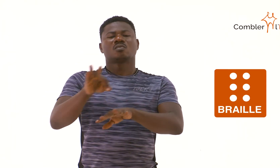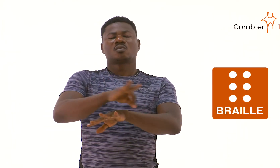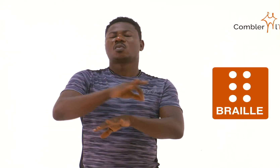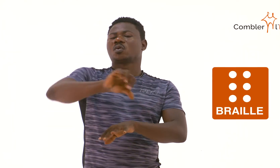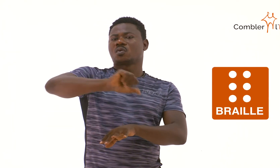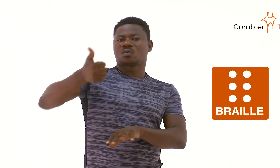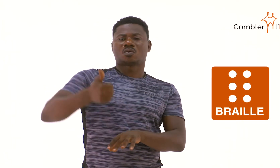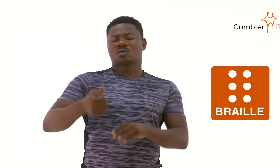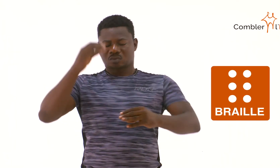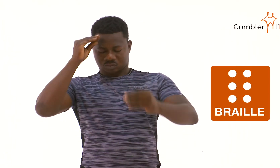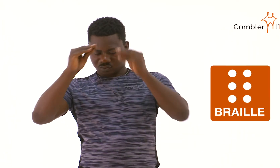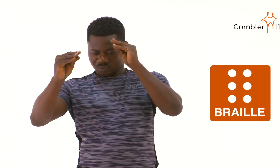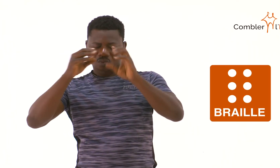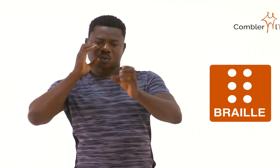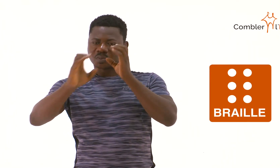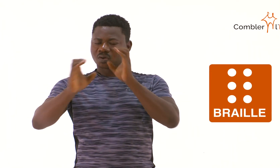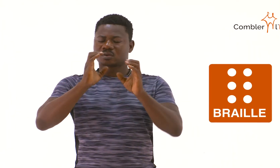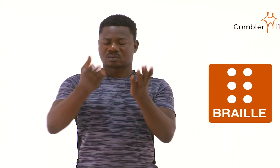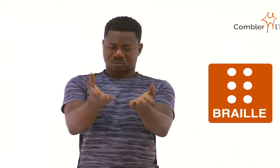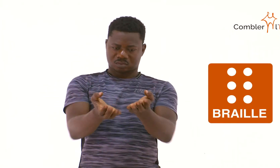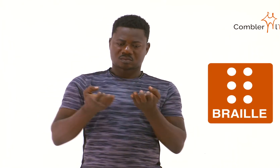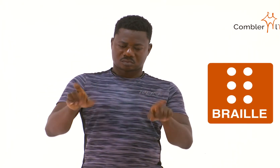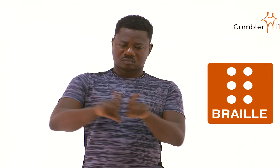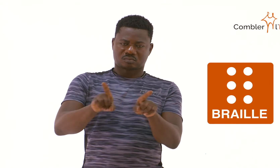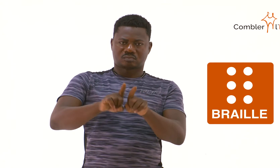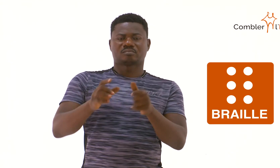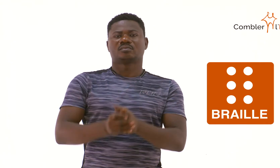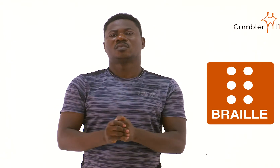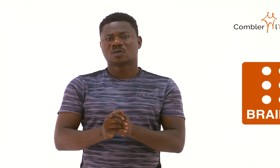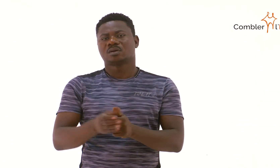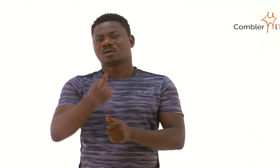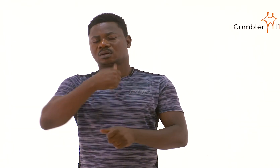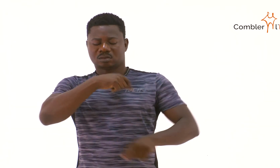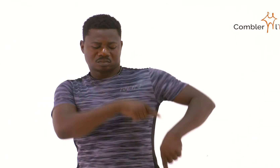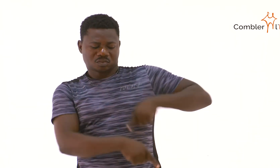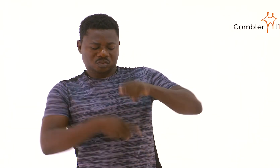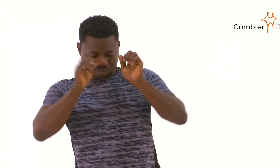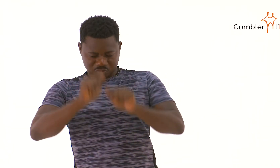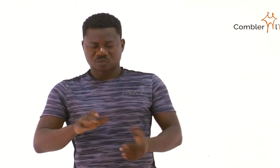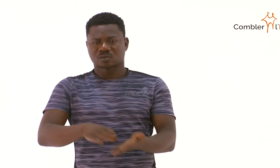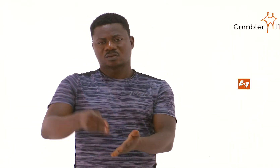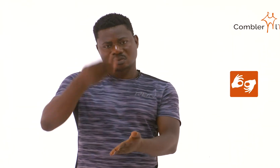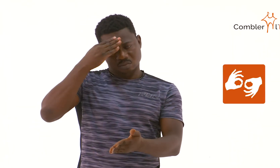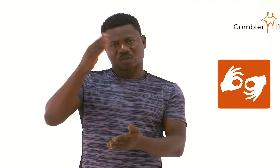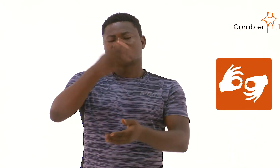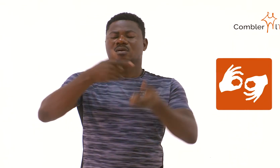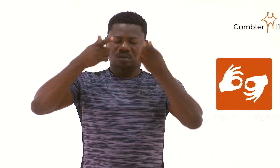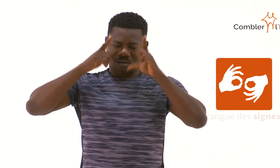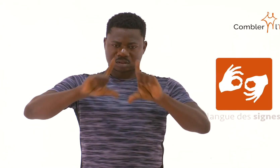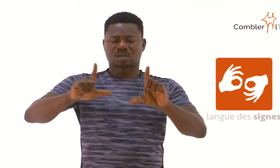apprendre le braille ou tout système de communication dont ils ont besoin. Les gens peuvent apprendre la langue des signes